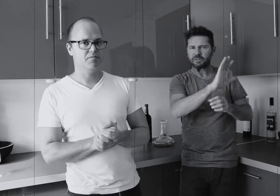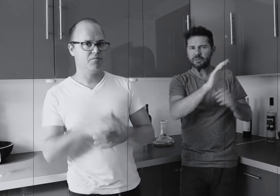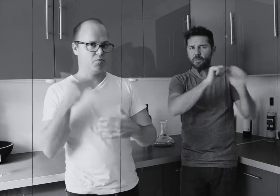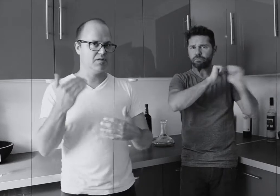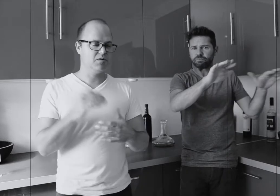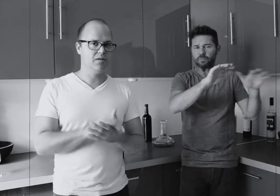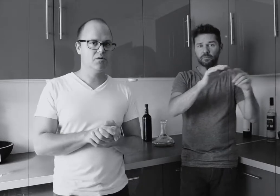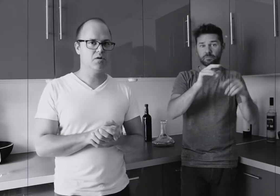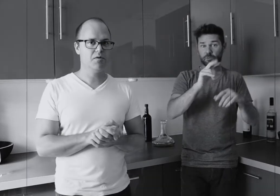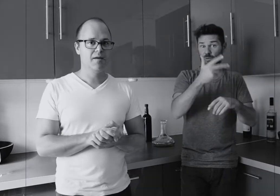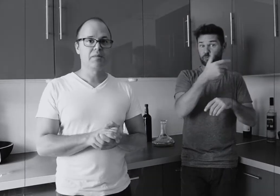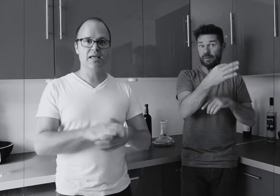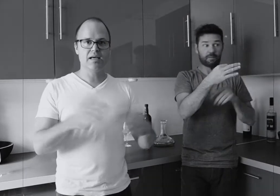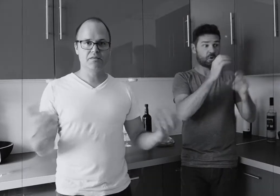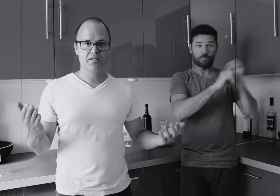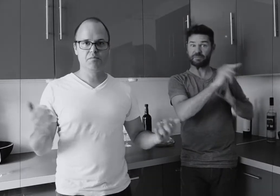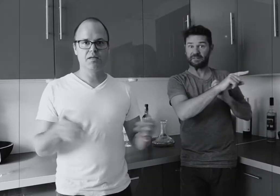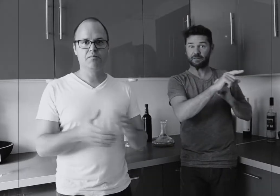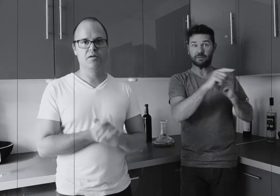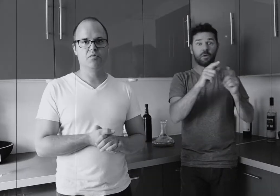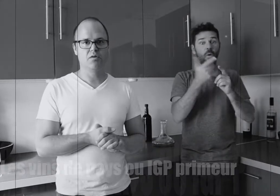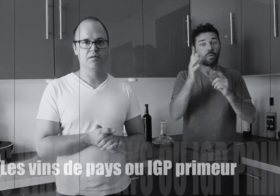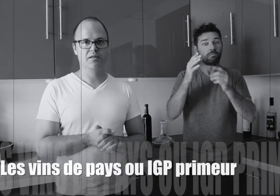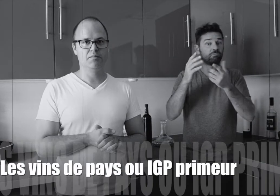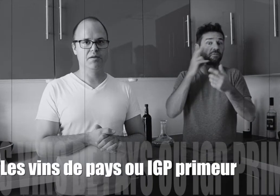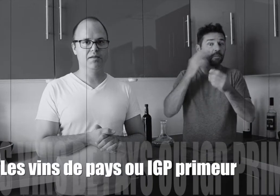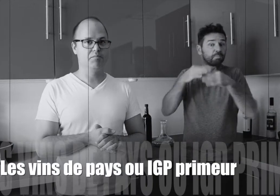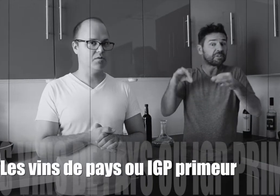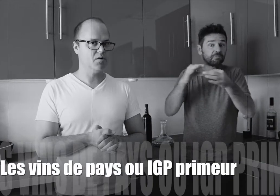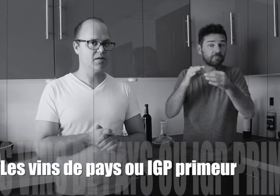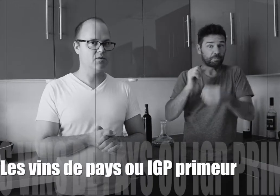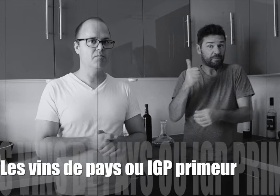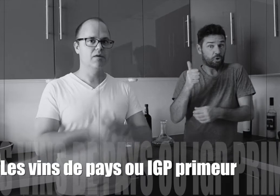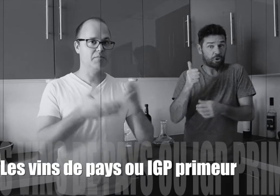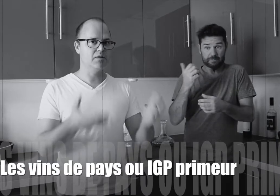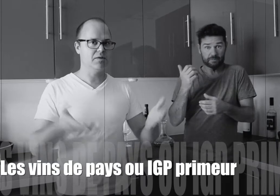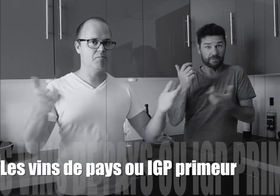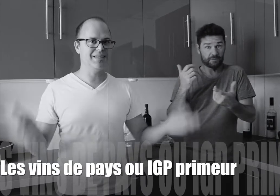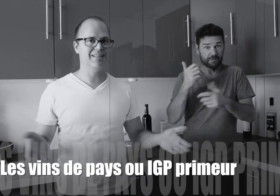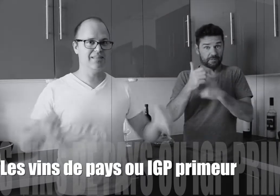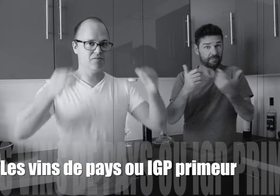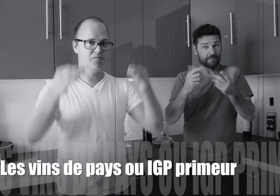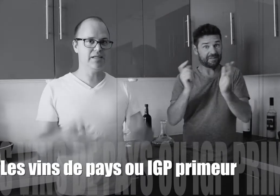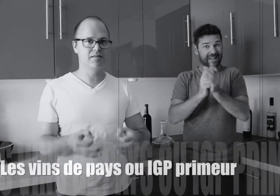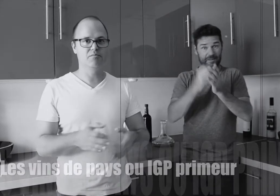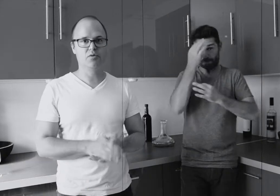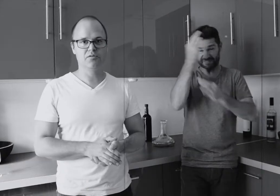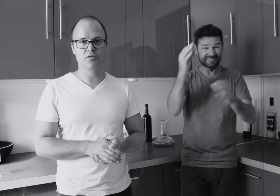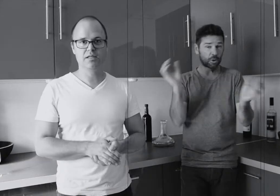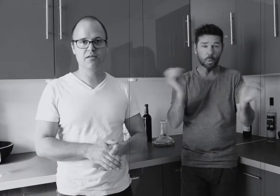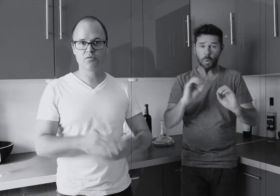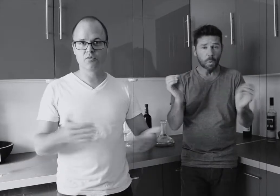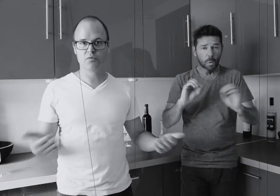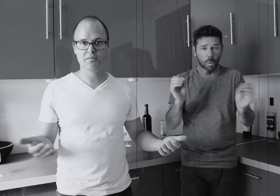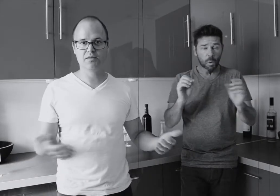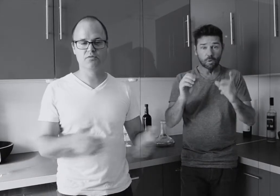voilà, 3e semaine d'octobre. Et il y a des vins des pays primeurs, les vins des pays primeurs qui n'ont a priori pas de date fixe pour la